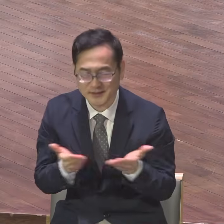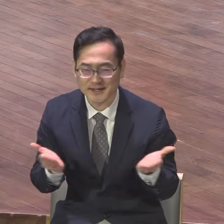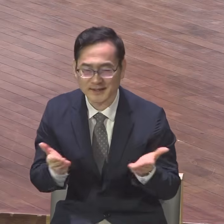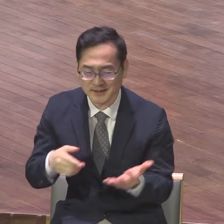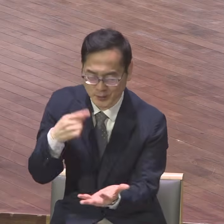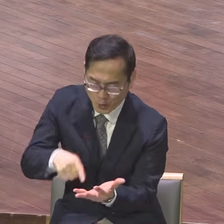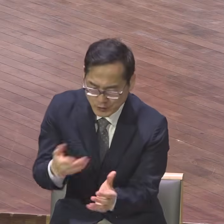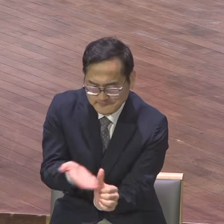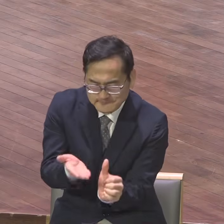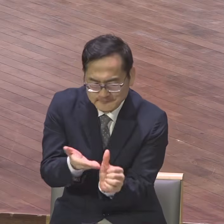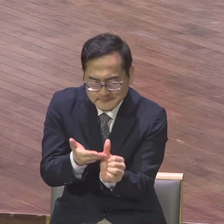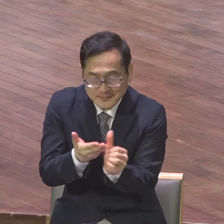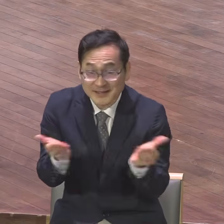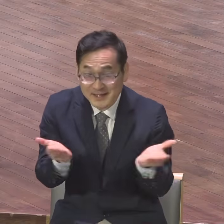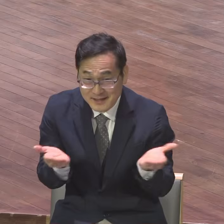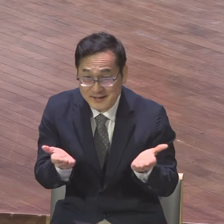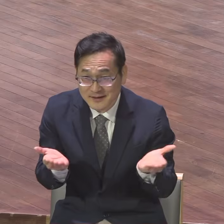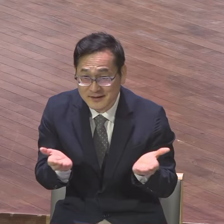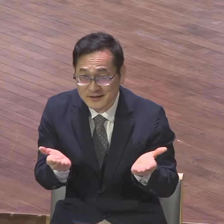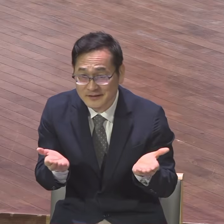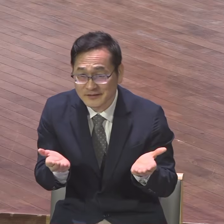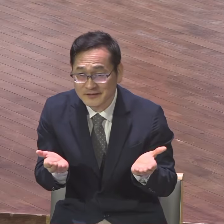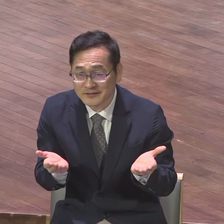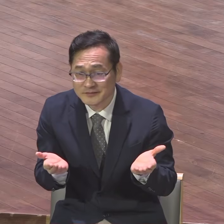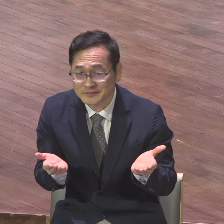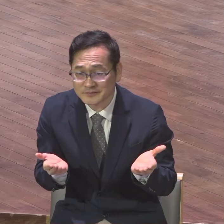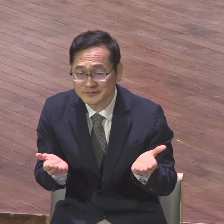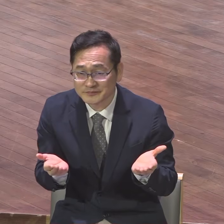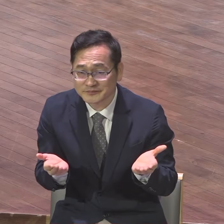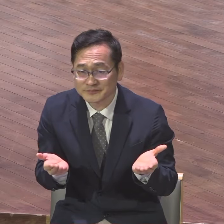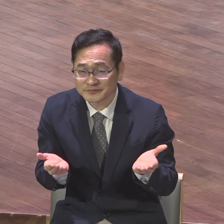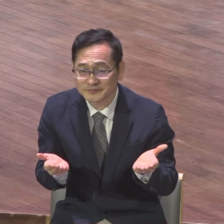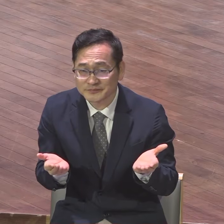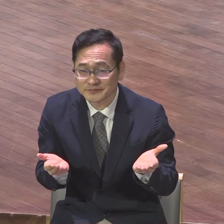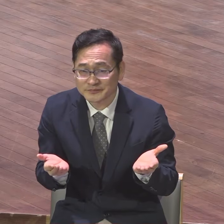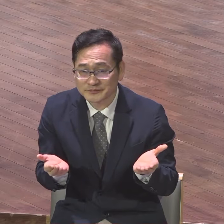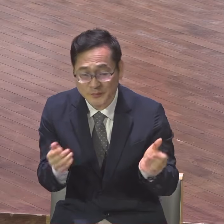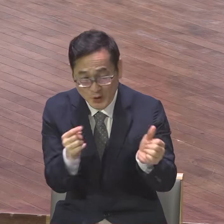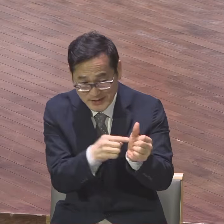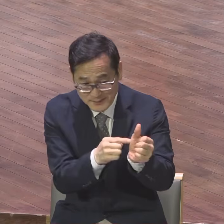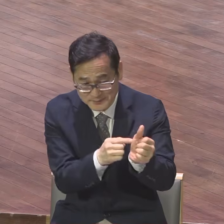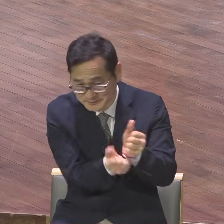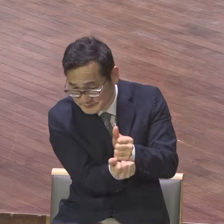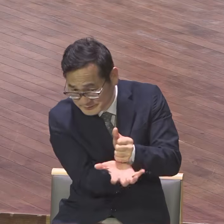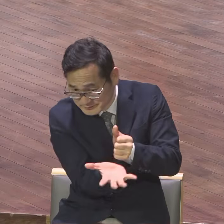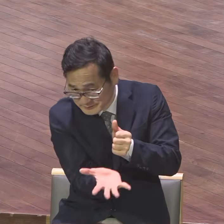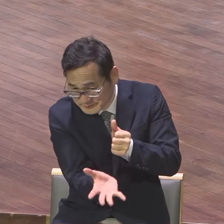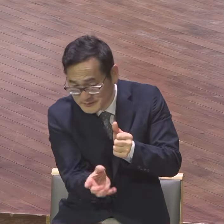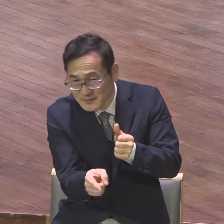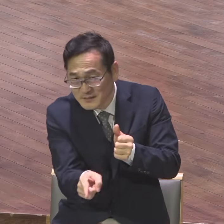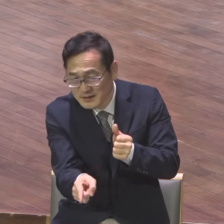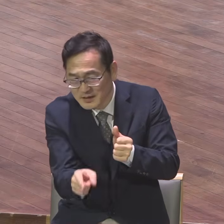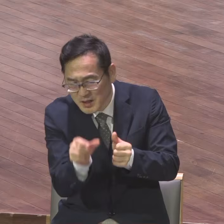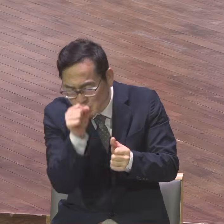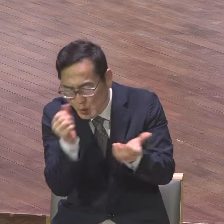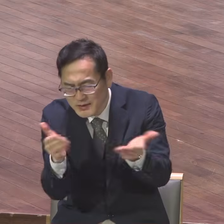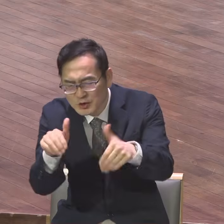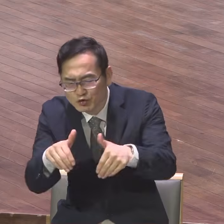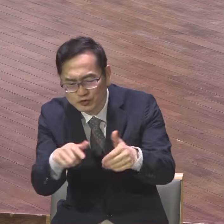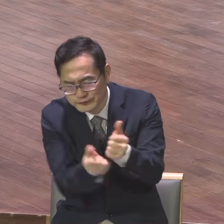양육하는 모든 교회 성도들이 다 그리스도의 좋은 일꾼이 되기를 바라서 이 편지를 쓴